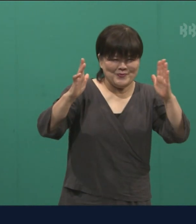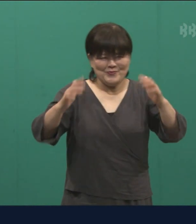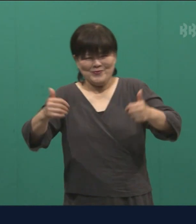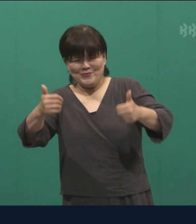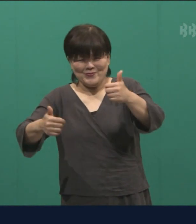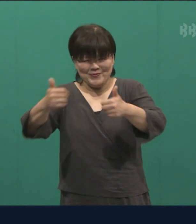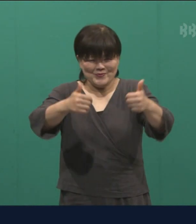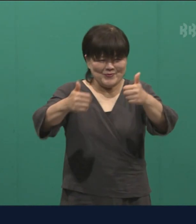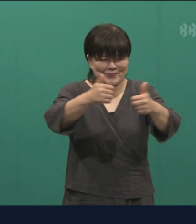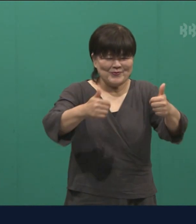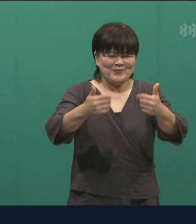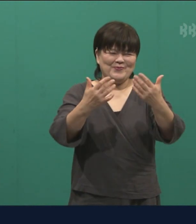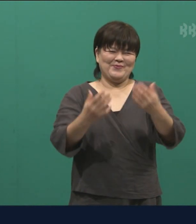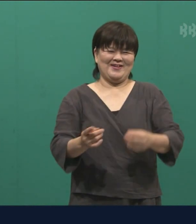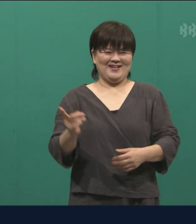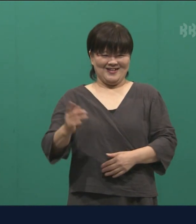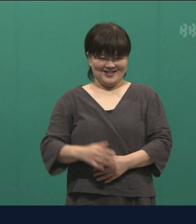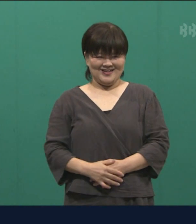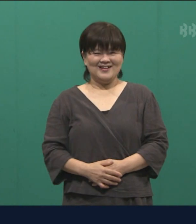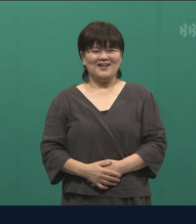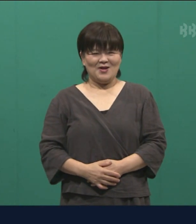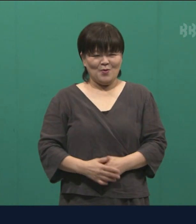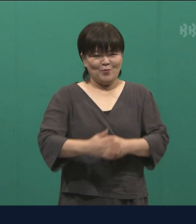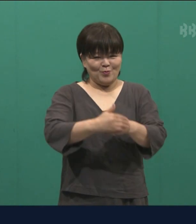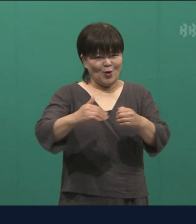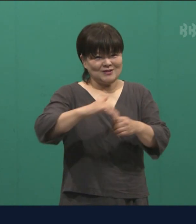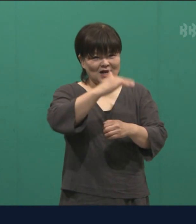白熱した試合を繰り広げました。